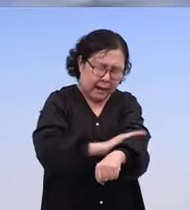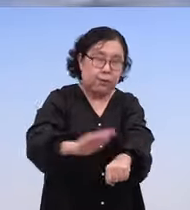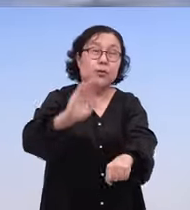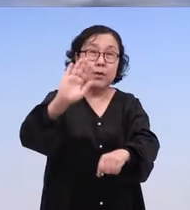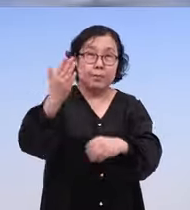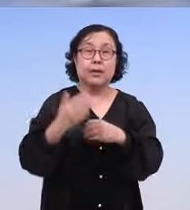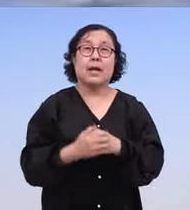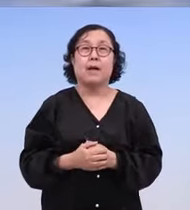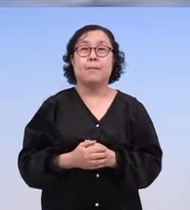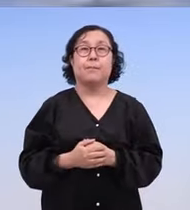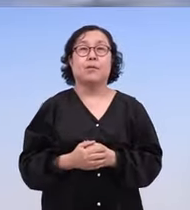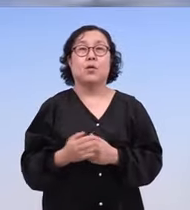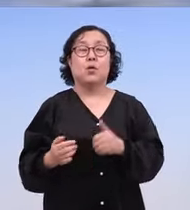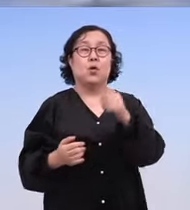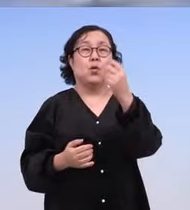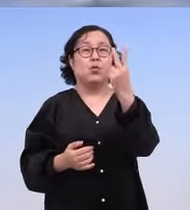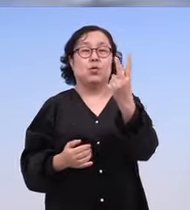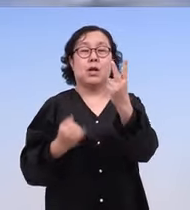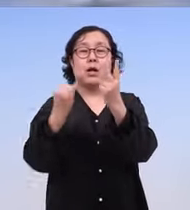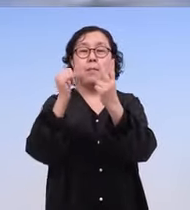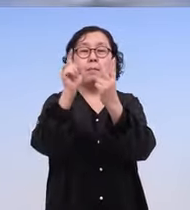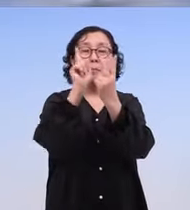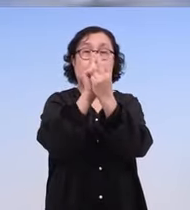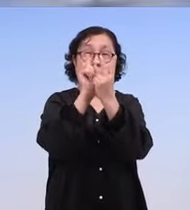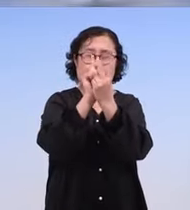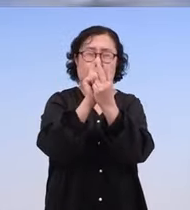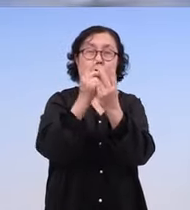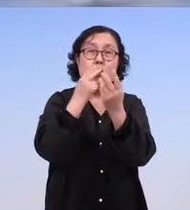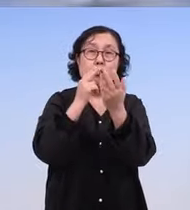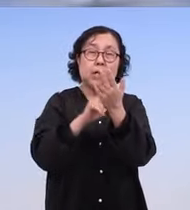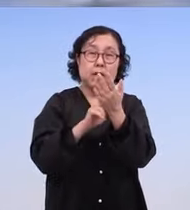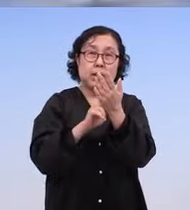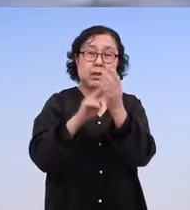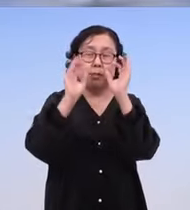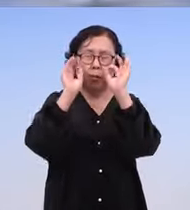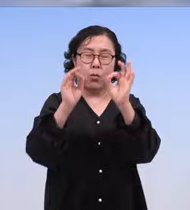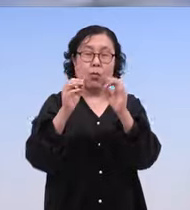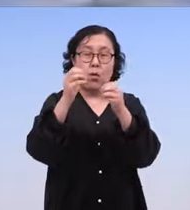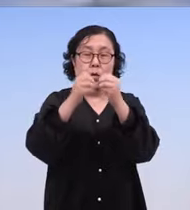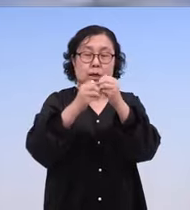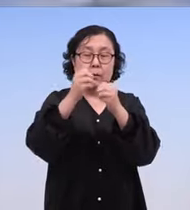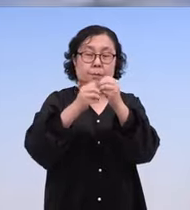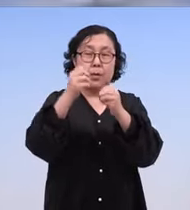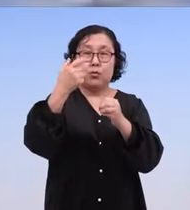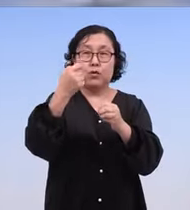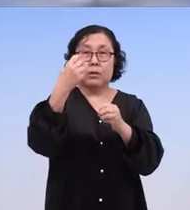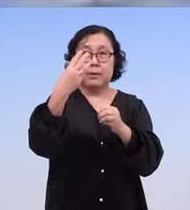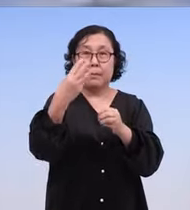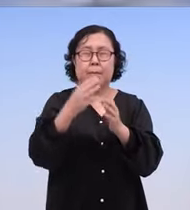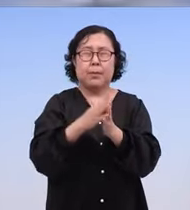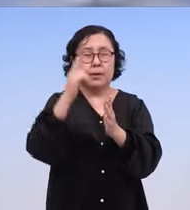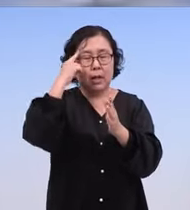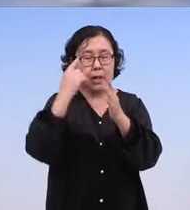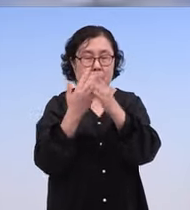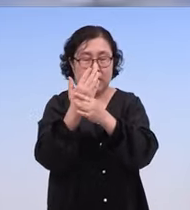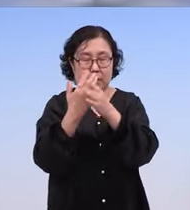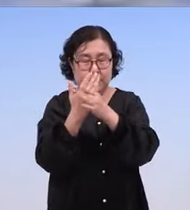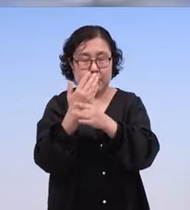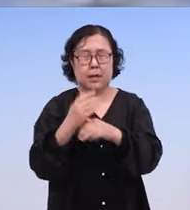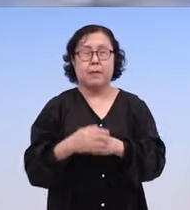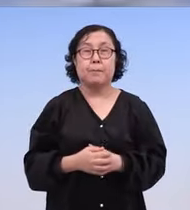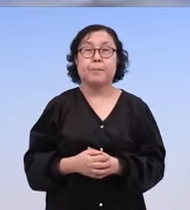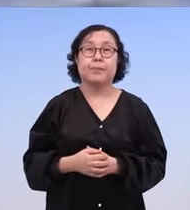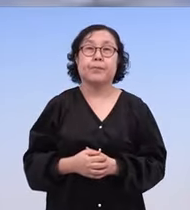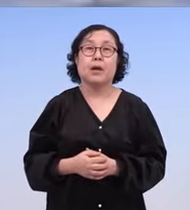저는 이 두 부부를 만나보고 또 두 부부의 편지를 보면서 시편 63편이 불쑥 떠올랐는데요, 시편